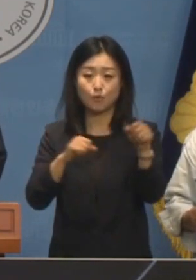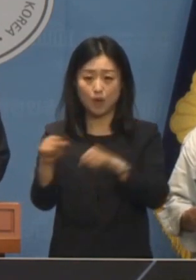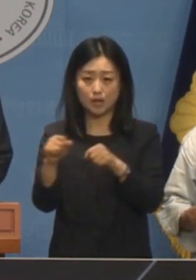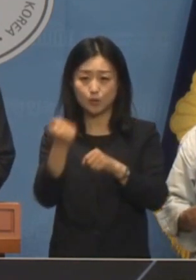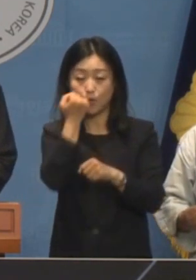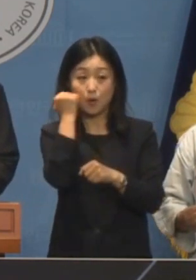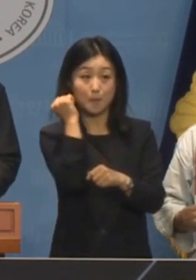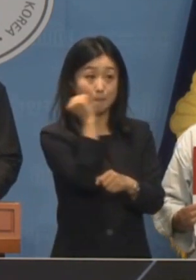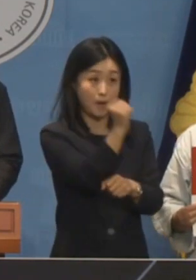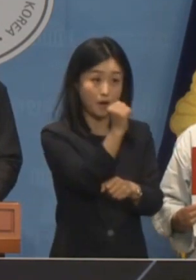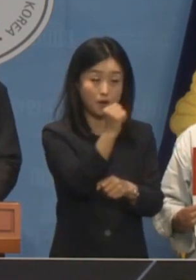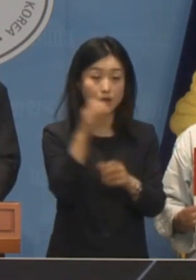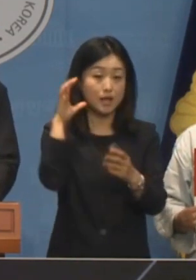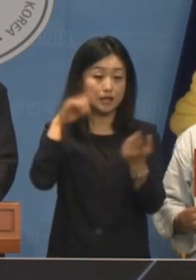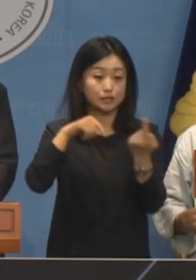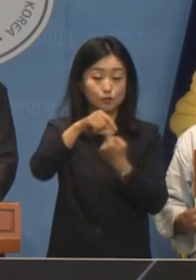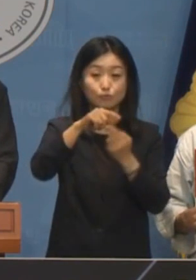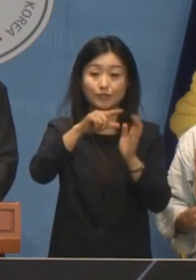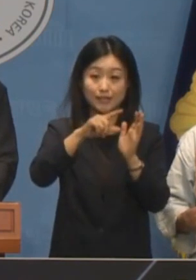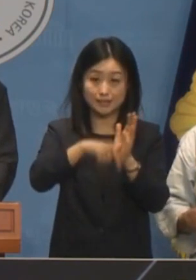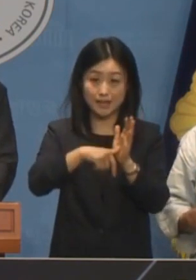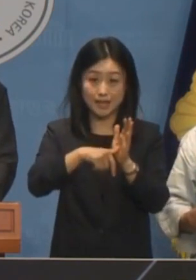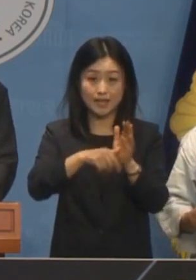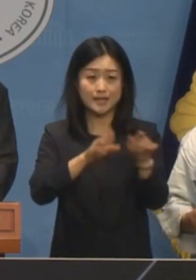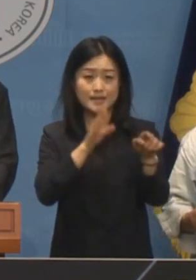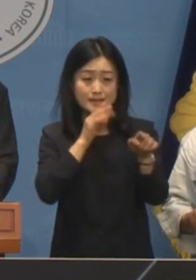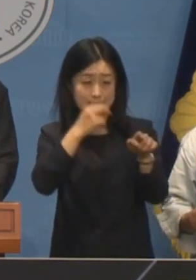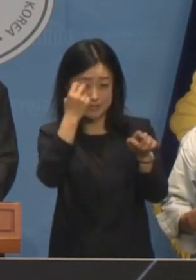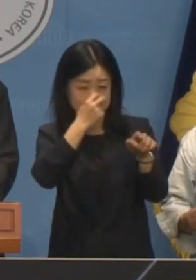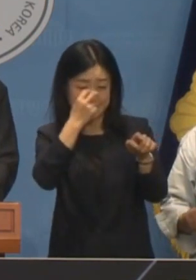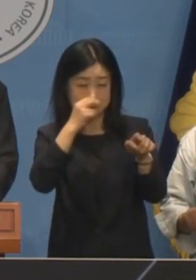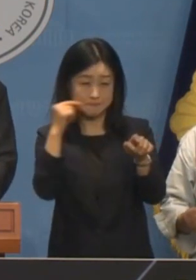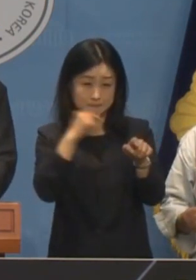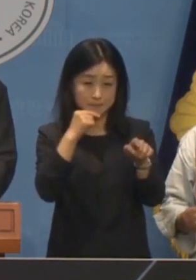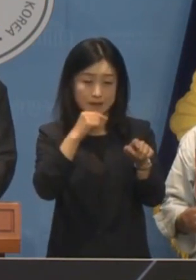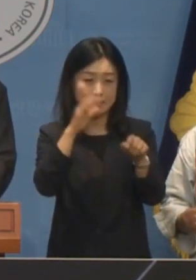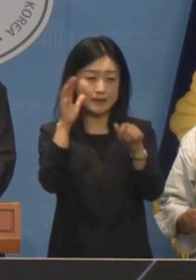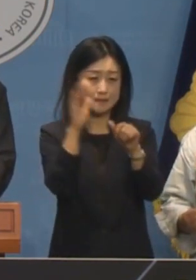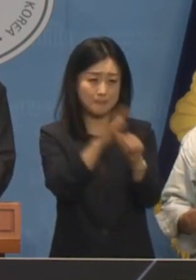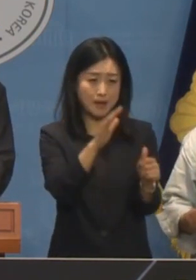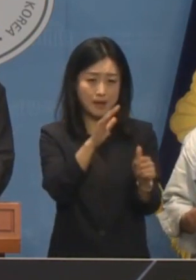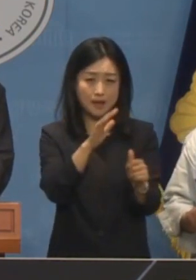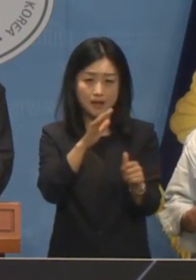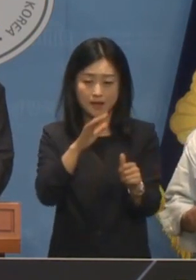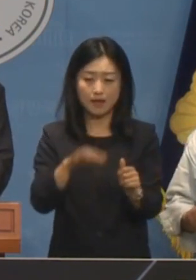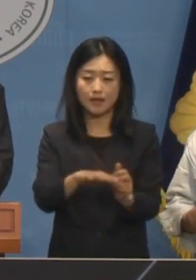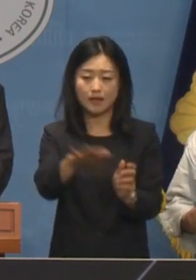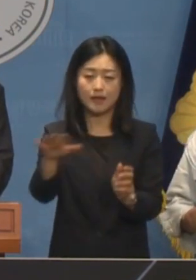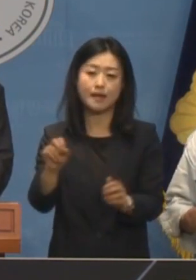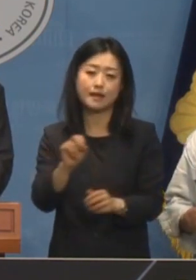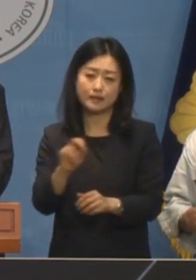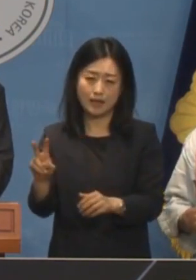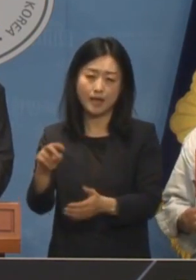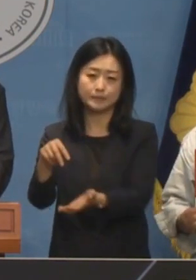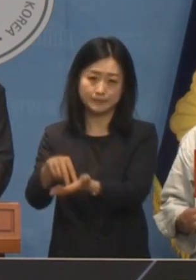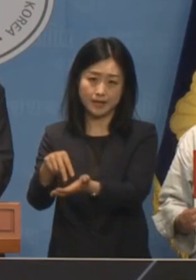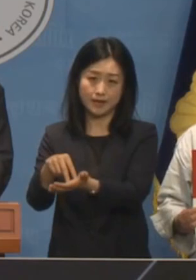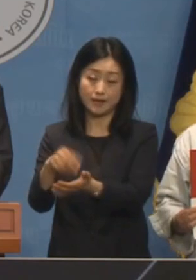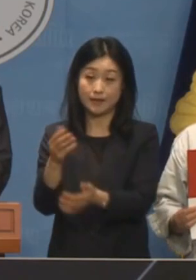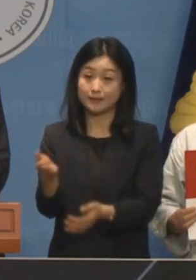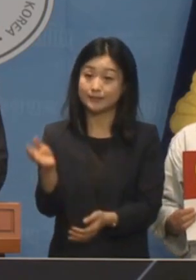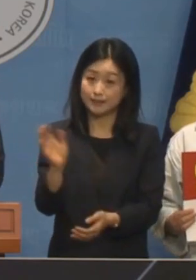활동이라며 국회 청문회 과정에서 반드시 낙선시키겠다고 벼르고 있는 것 같습니다.